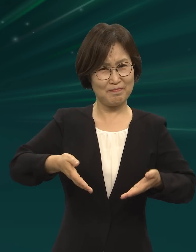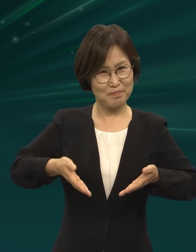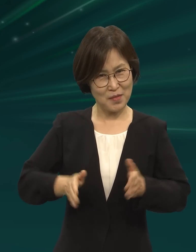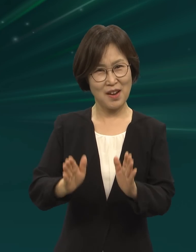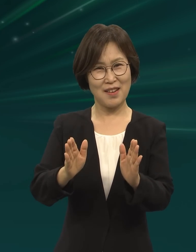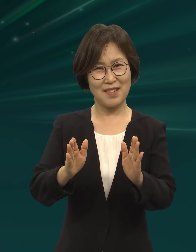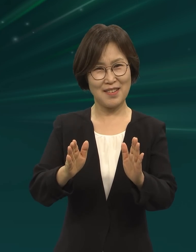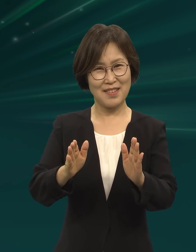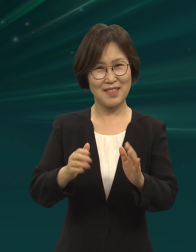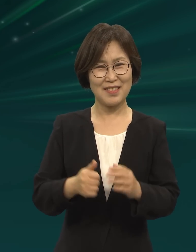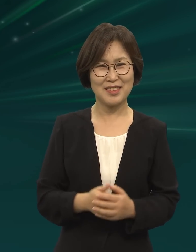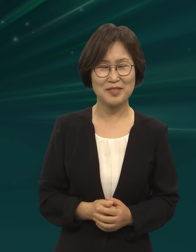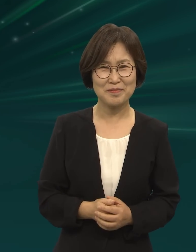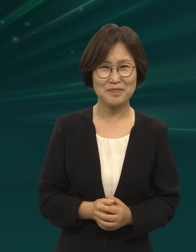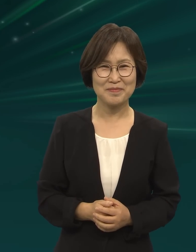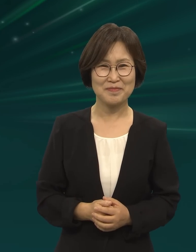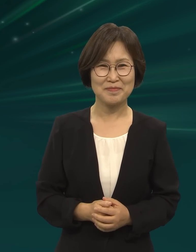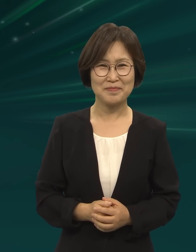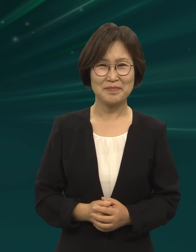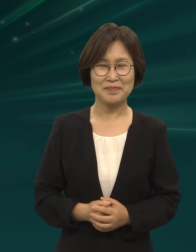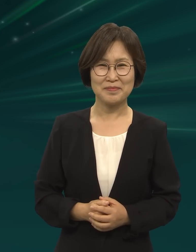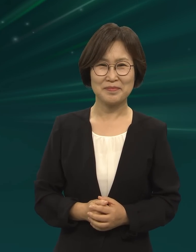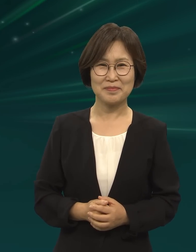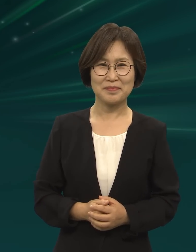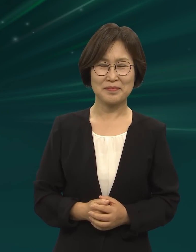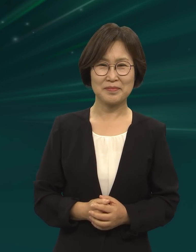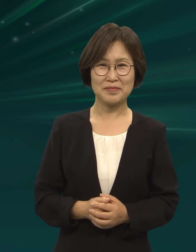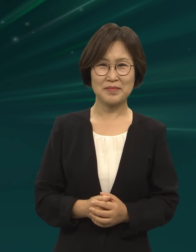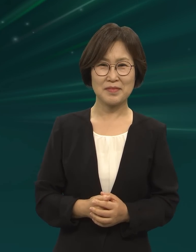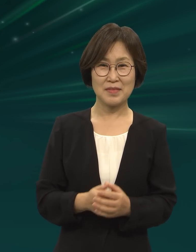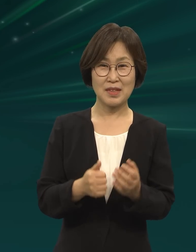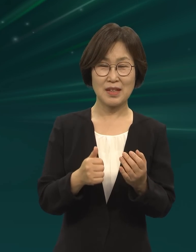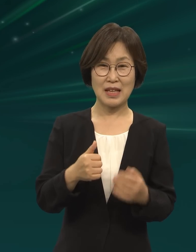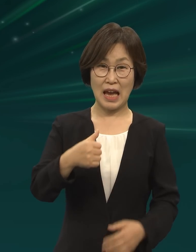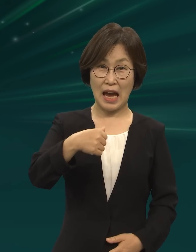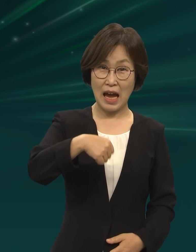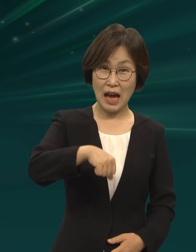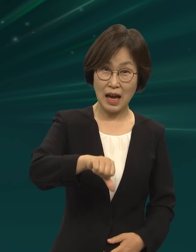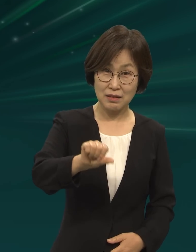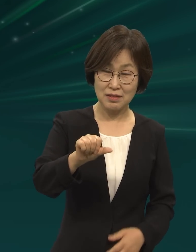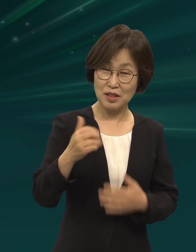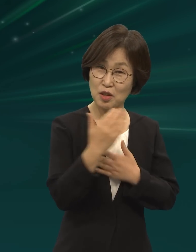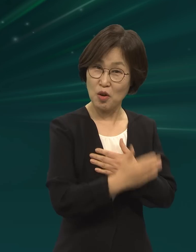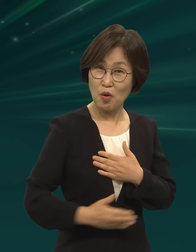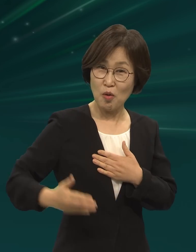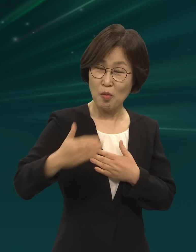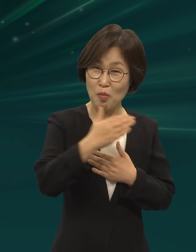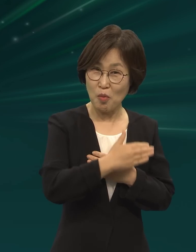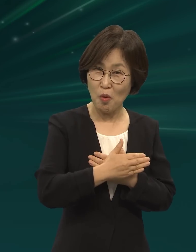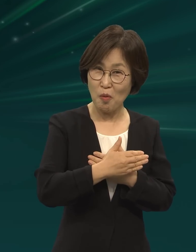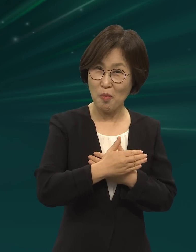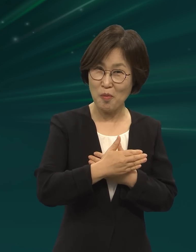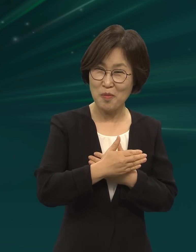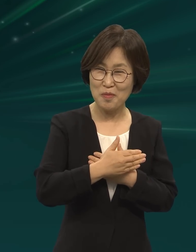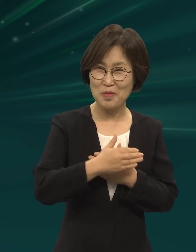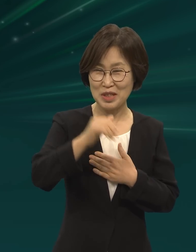저 아들이 한국에서 태어났습니다. 제 아들의 몸은 인도 사람이지만 마음은 한국